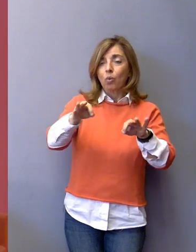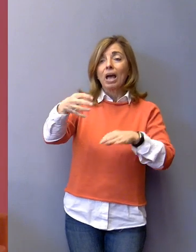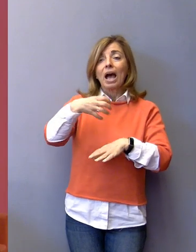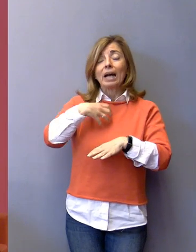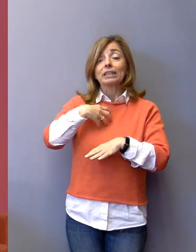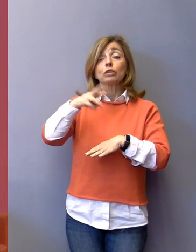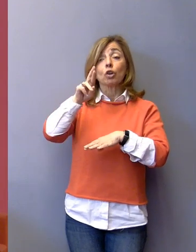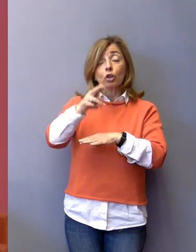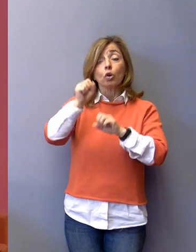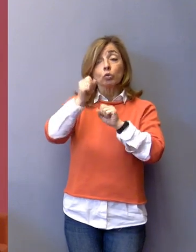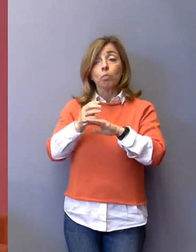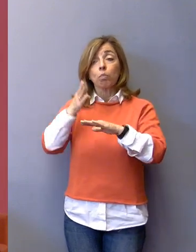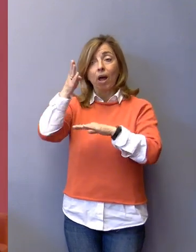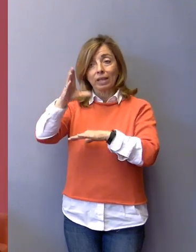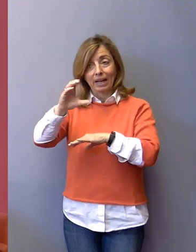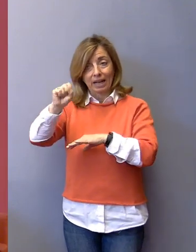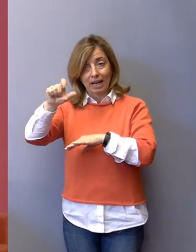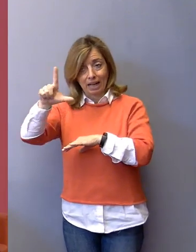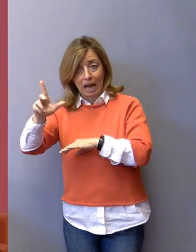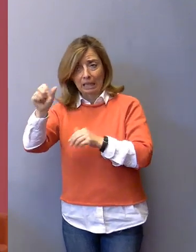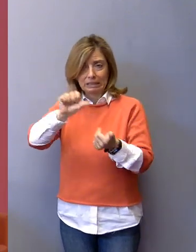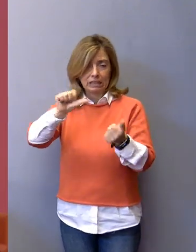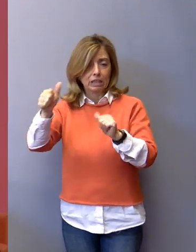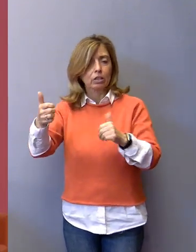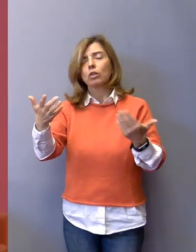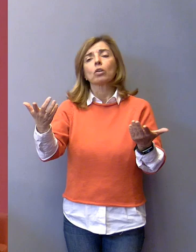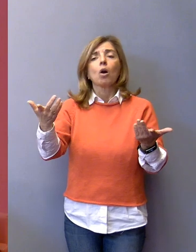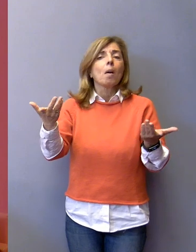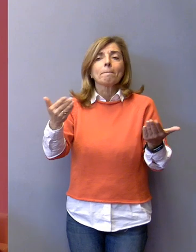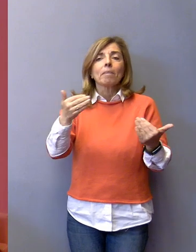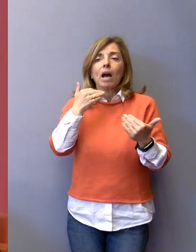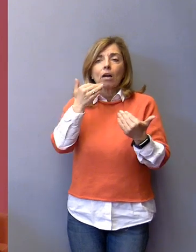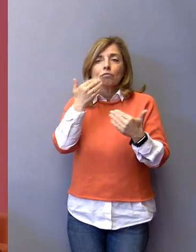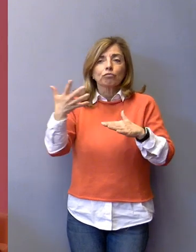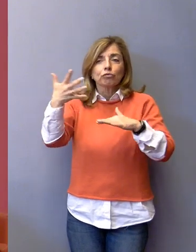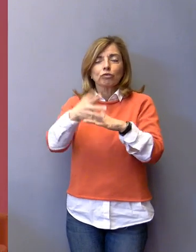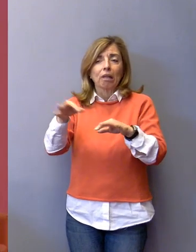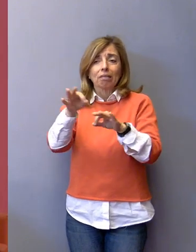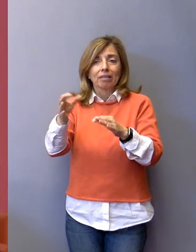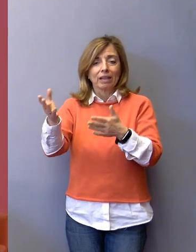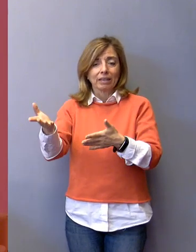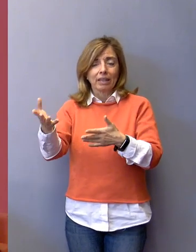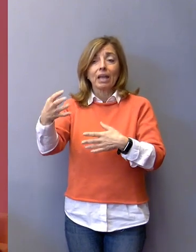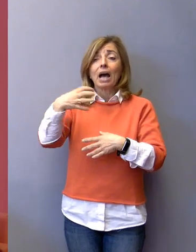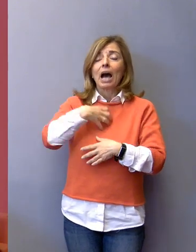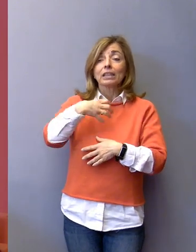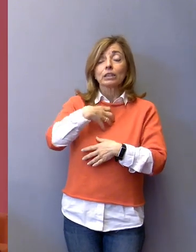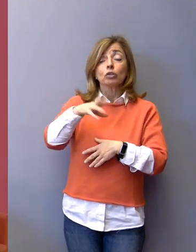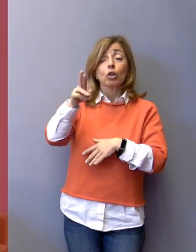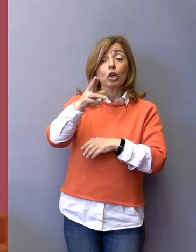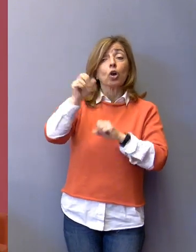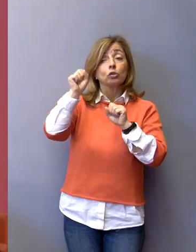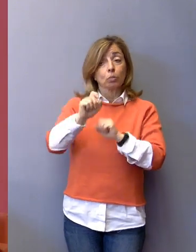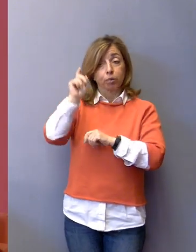richiesta al Cagliari dell'assessore rosso è totalmente ininfluente l'assessore rosso potrà venire in commissione